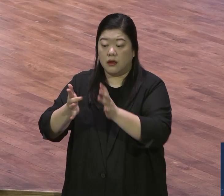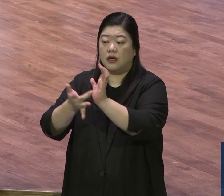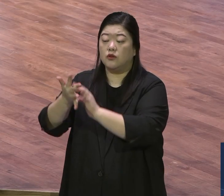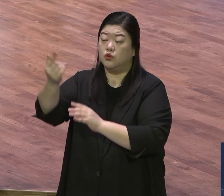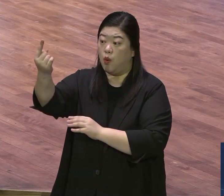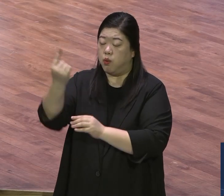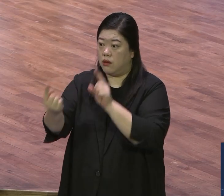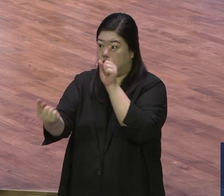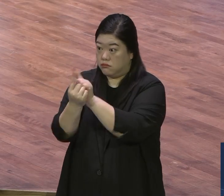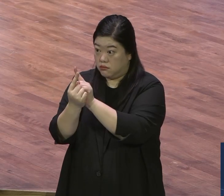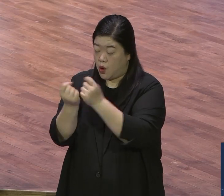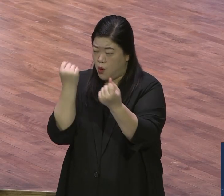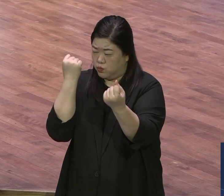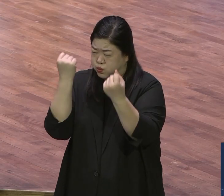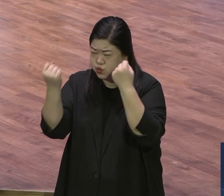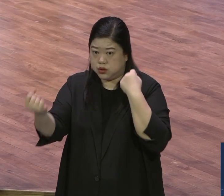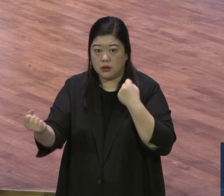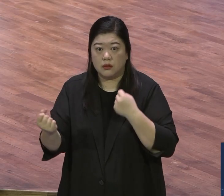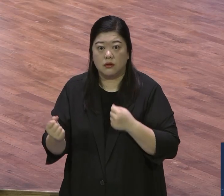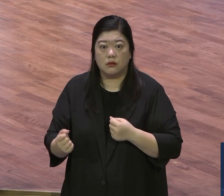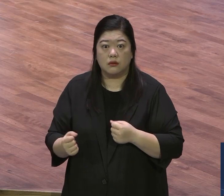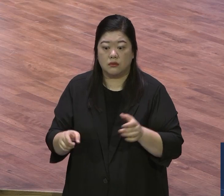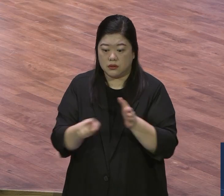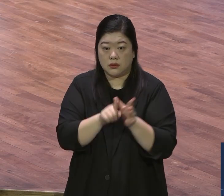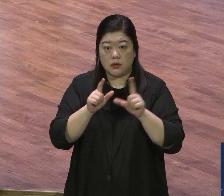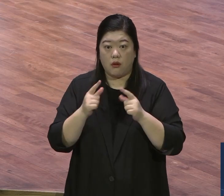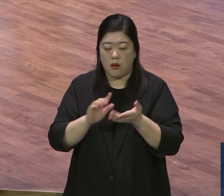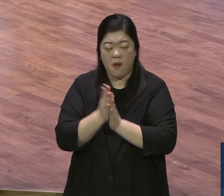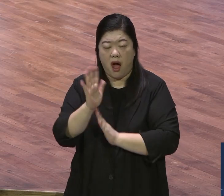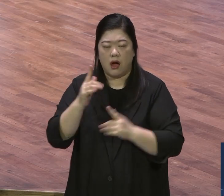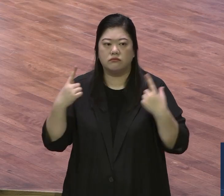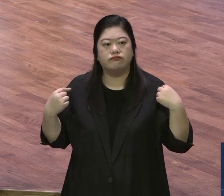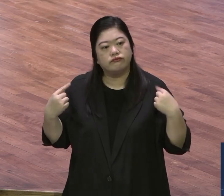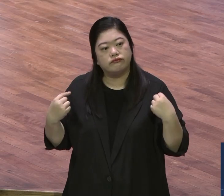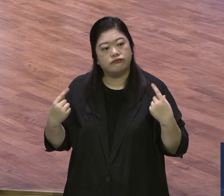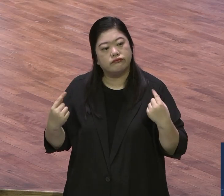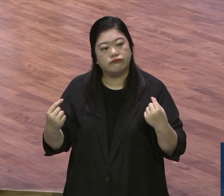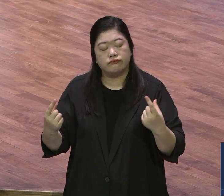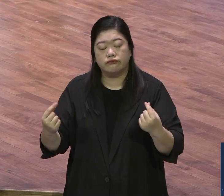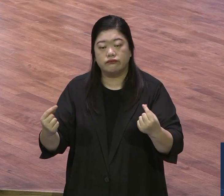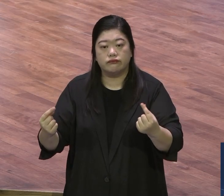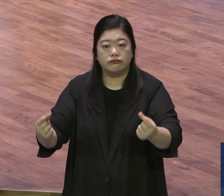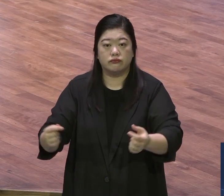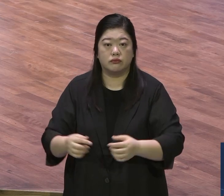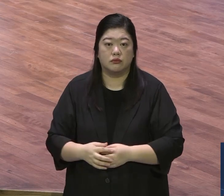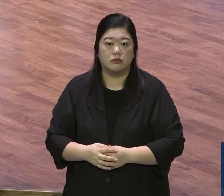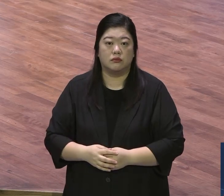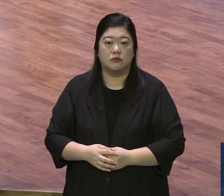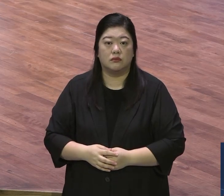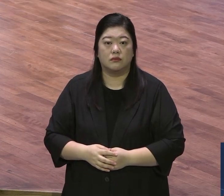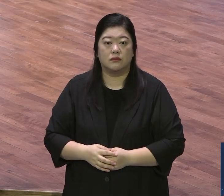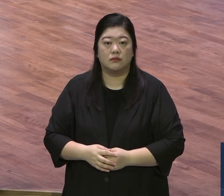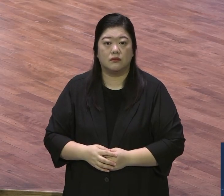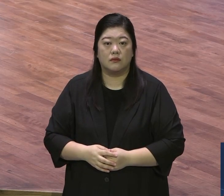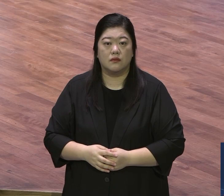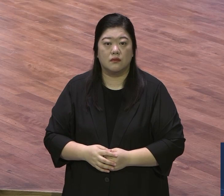보입니다. 이런 모습은 그때의 모습뿐만 아니라 지금도 얼마든지 많은 기독교인들이